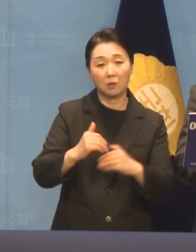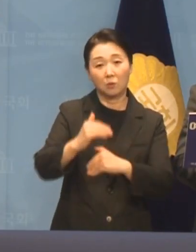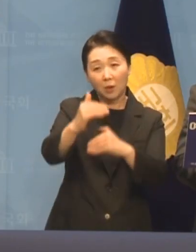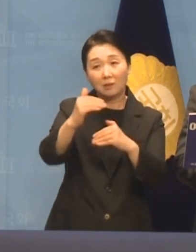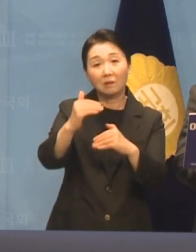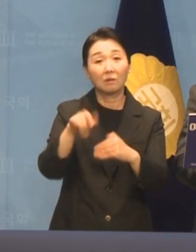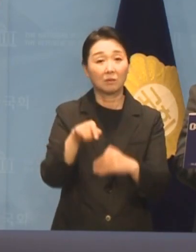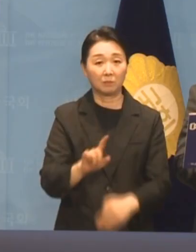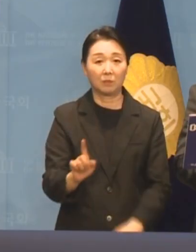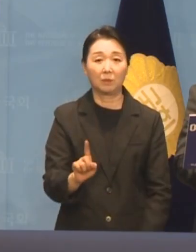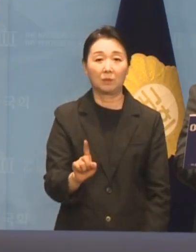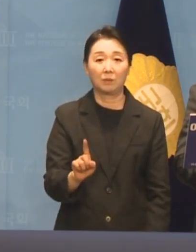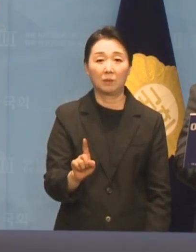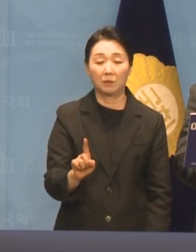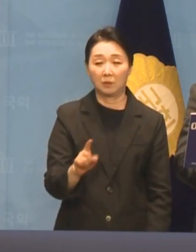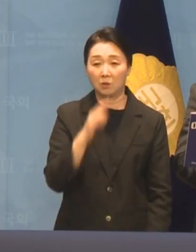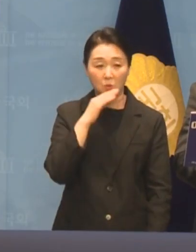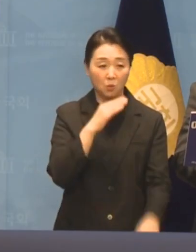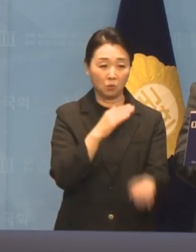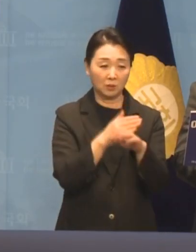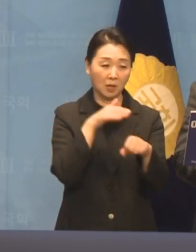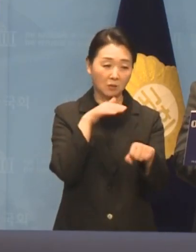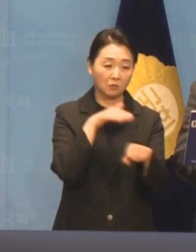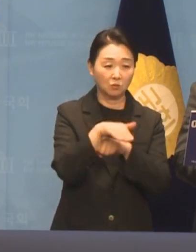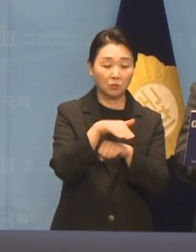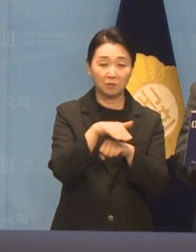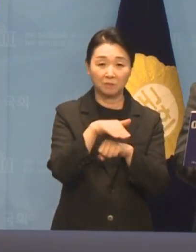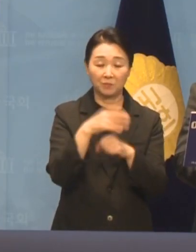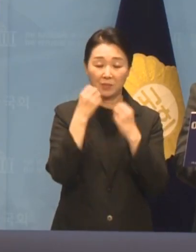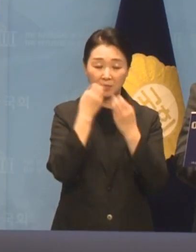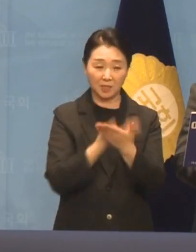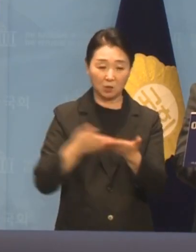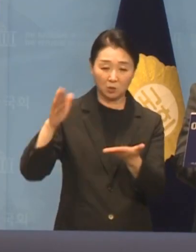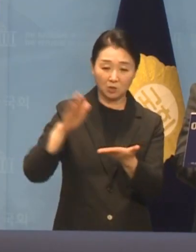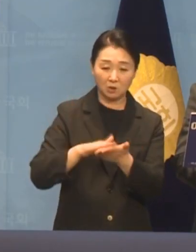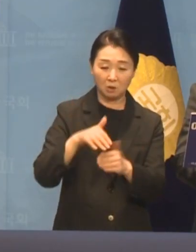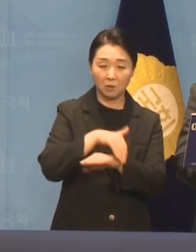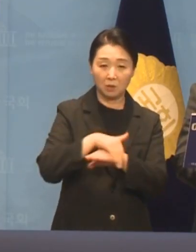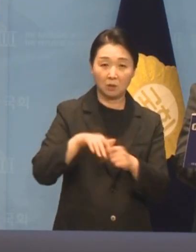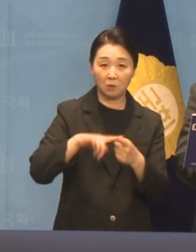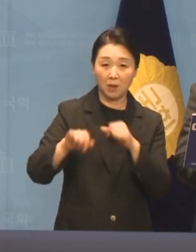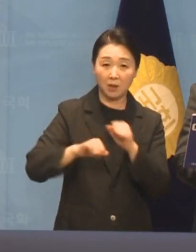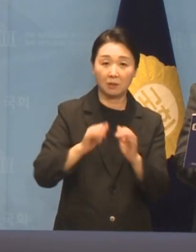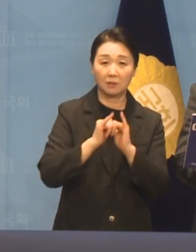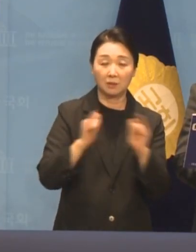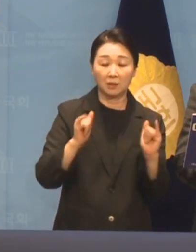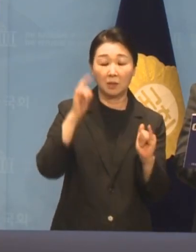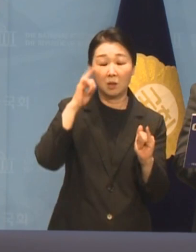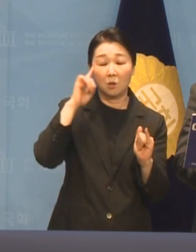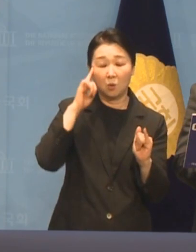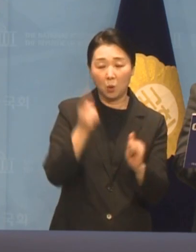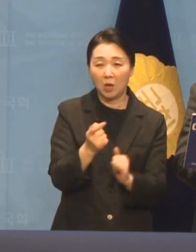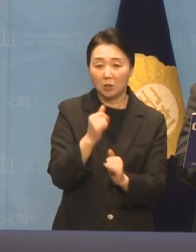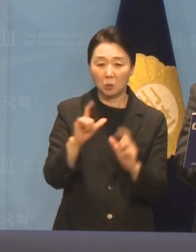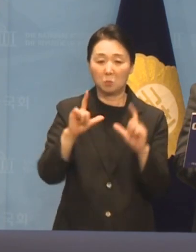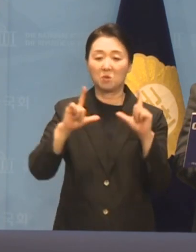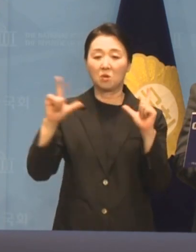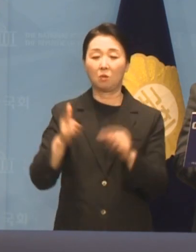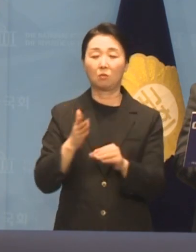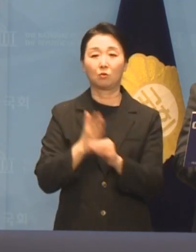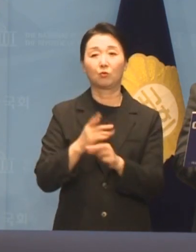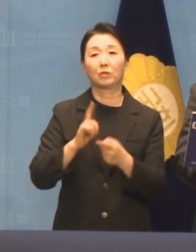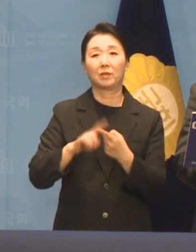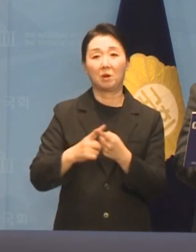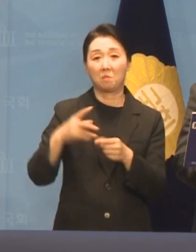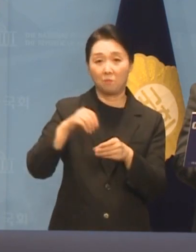과정이라는 과제는 공산주의 혁명 전략과 행위자들의 소영웅주의를 포함해